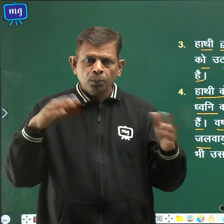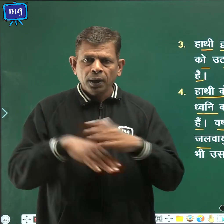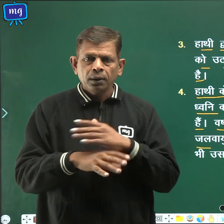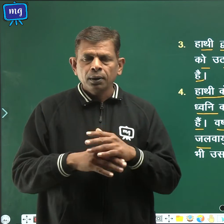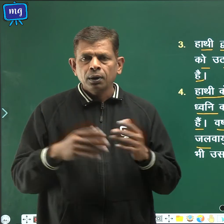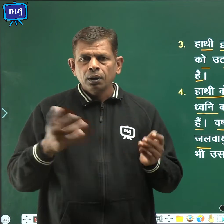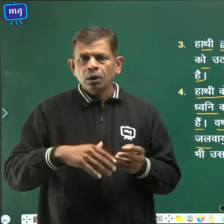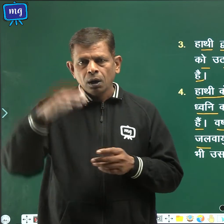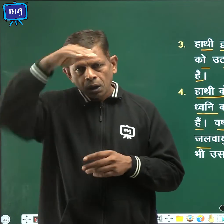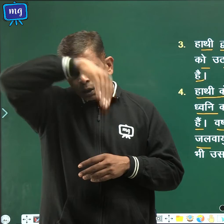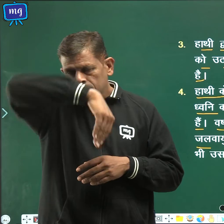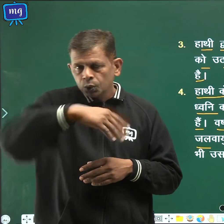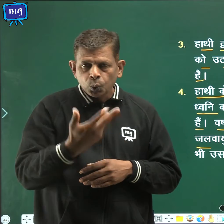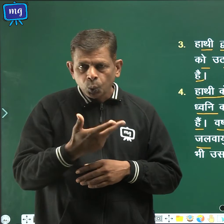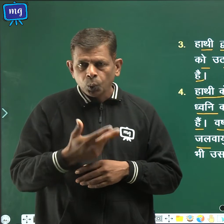हाथी को